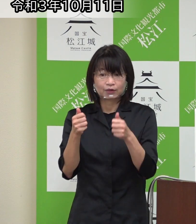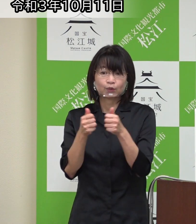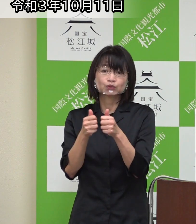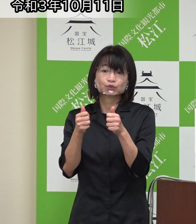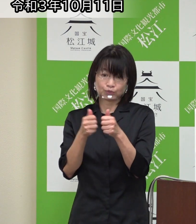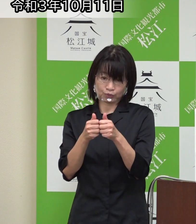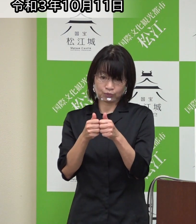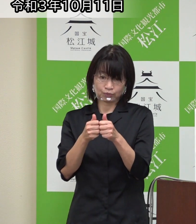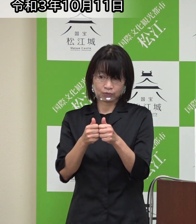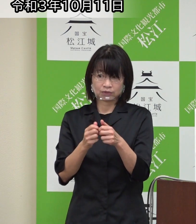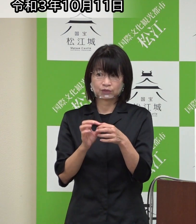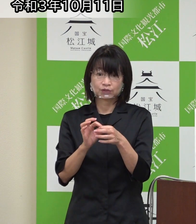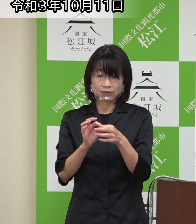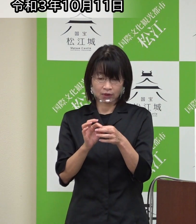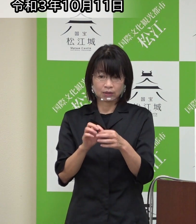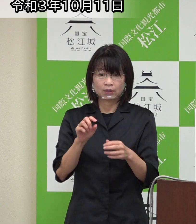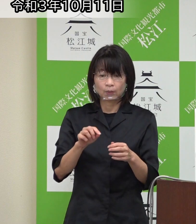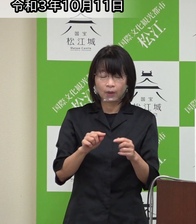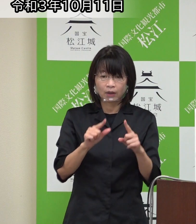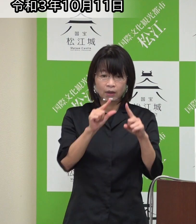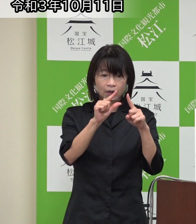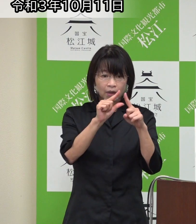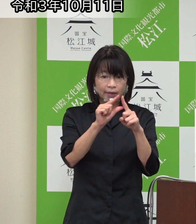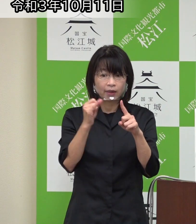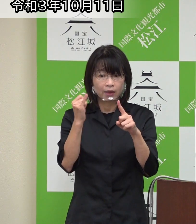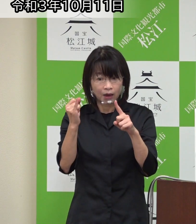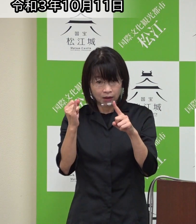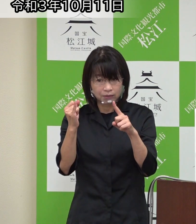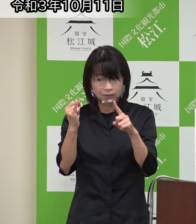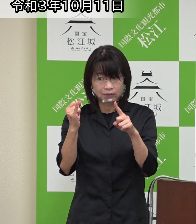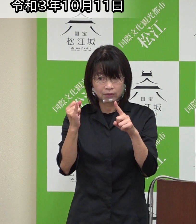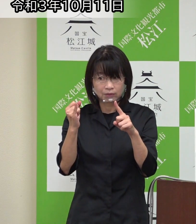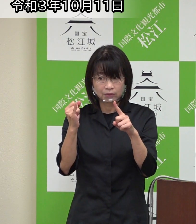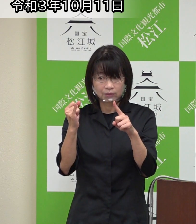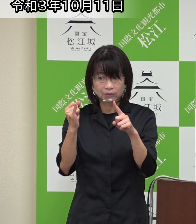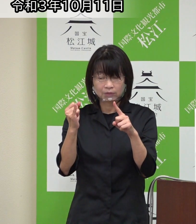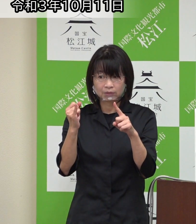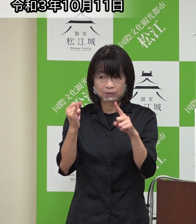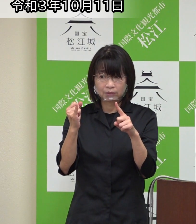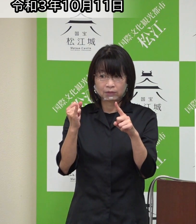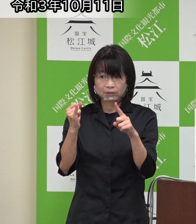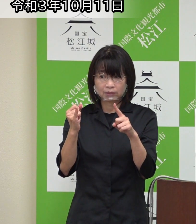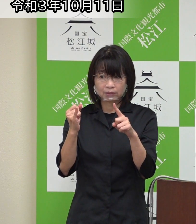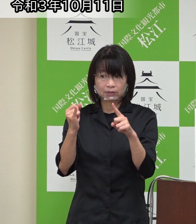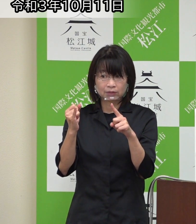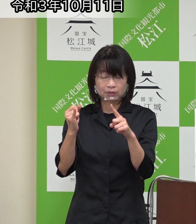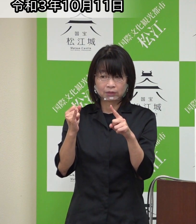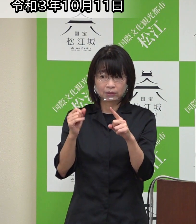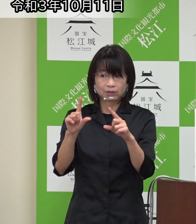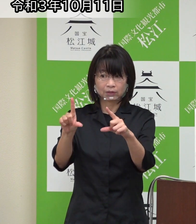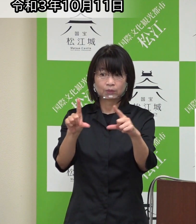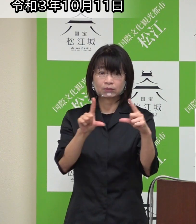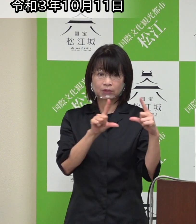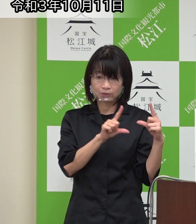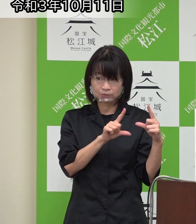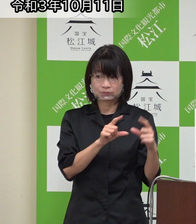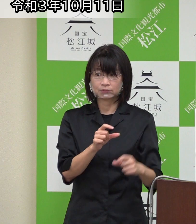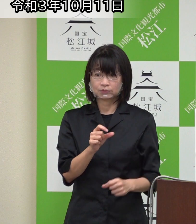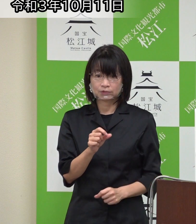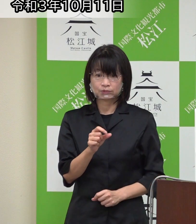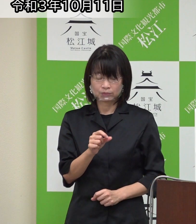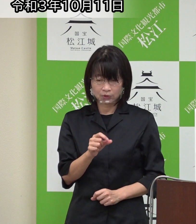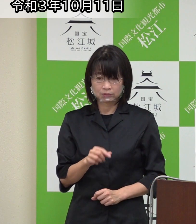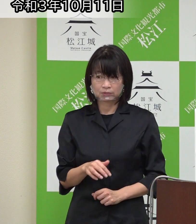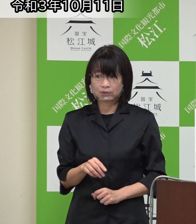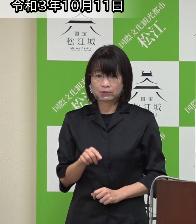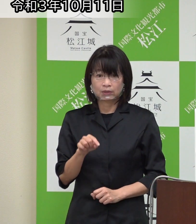答を AI がこう答えてくれるということで、この回答については誰がこう書いてるという